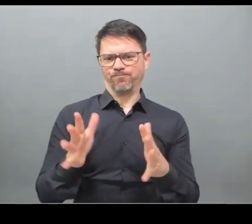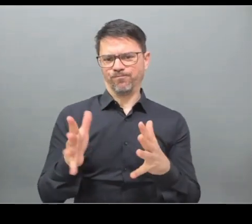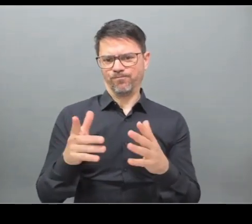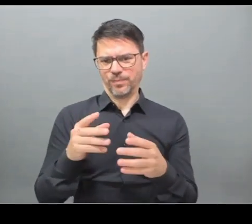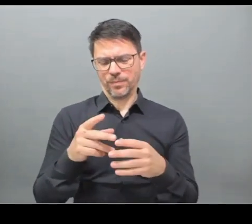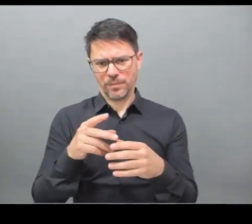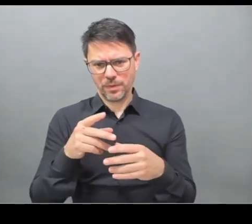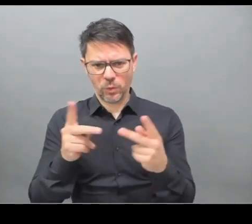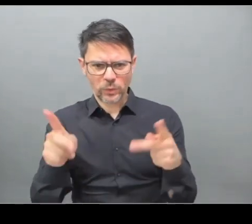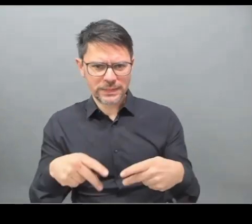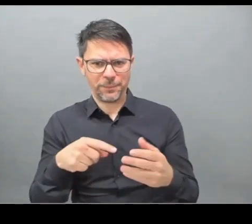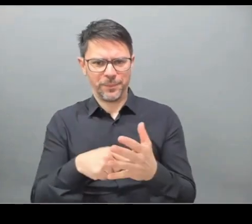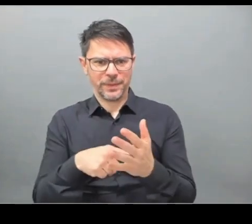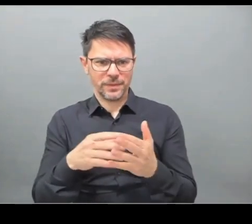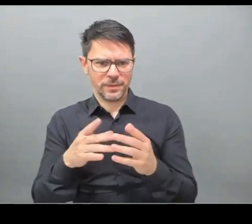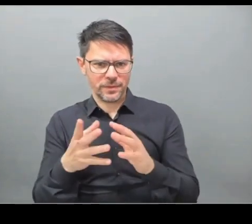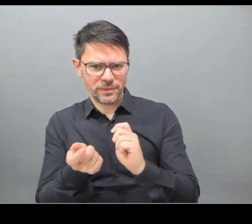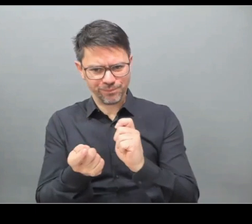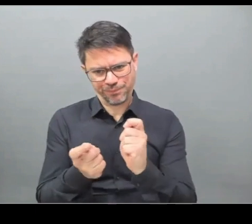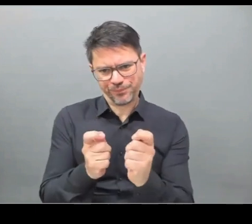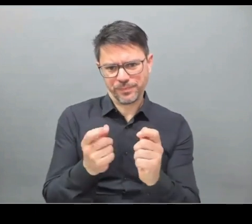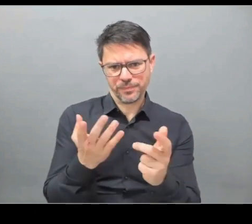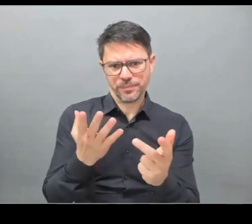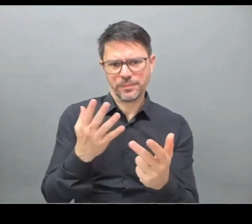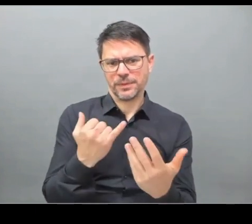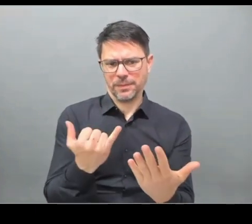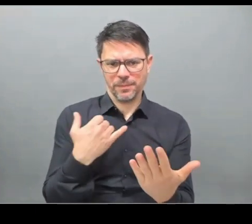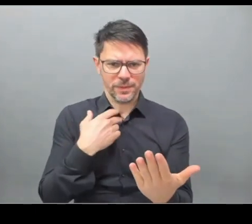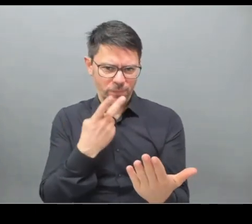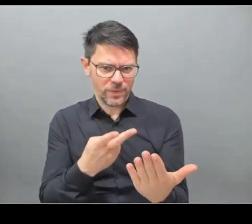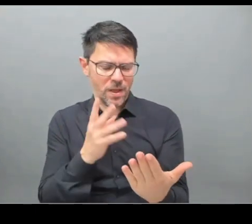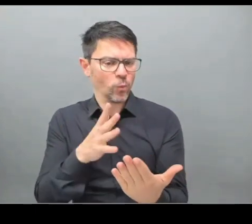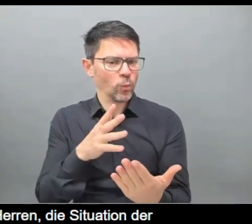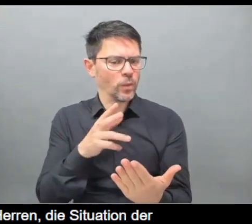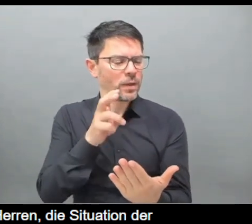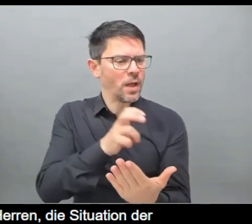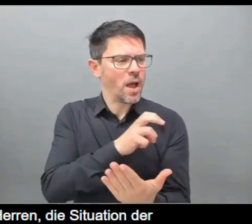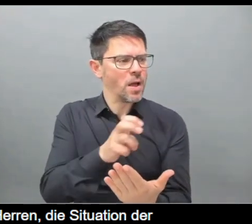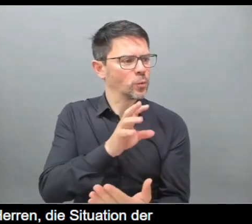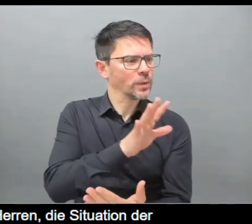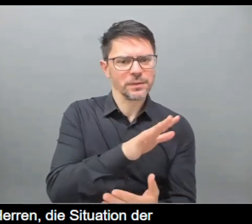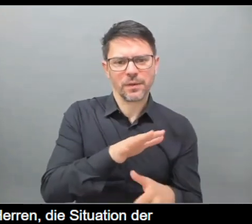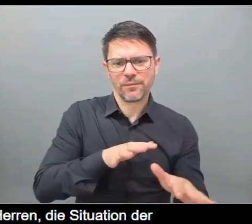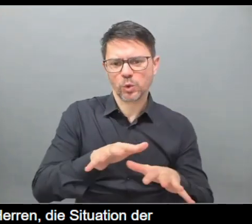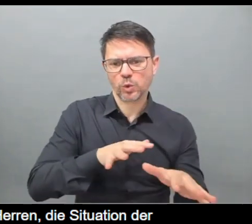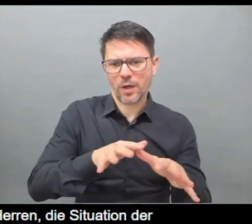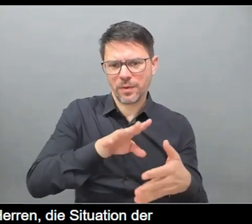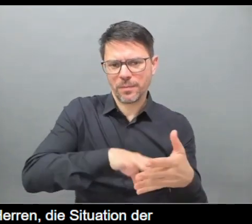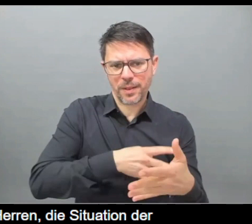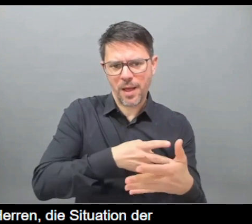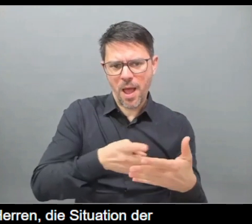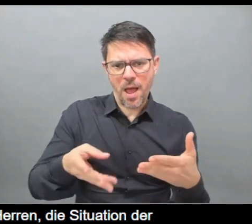die Kosten sehr viel dynamischer steigen, die Kosten für Material, Energie, Medikamente, aber natürlich auch die Personalkosten